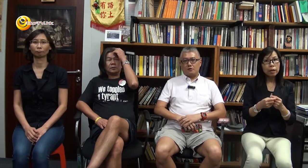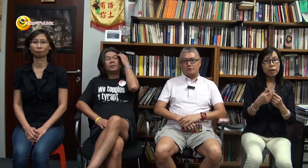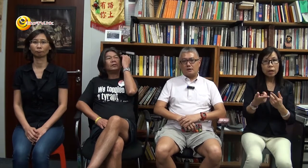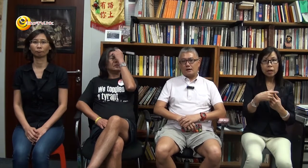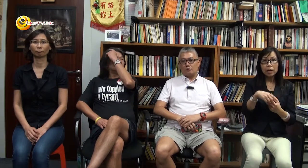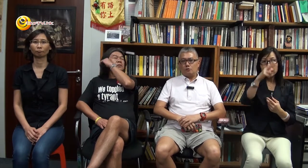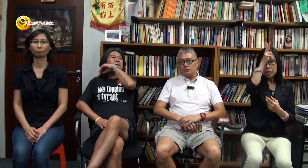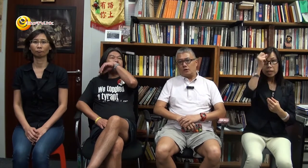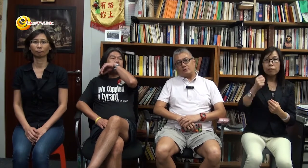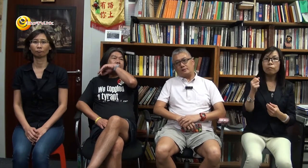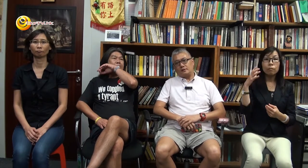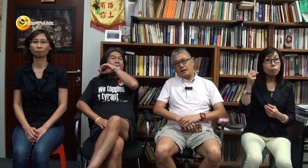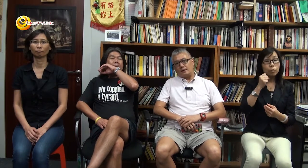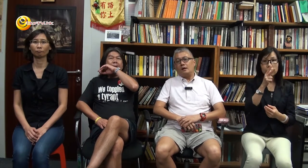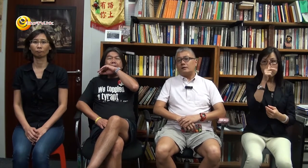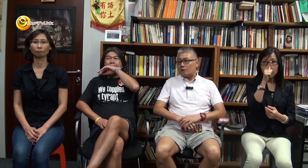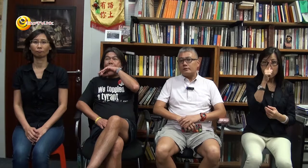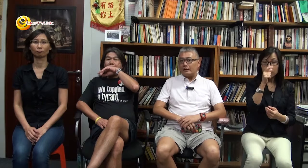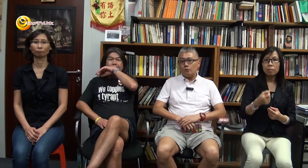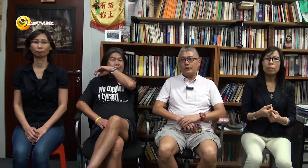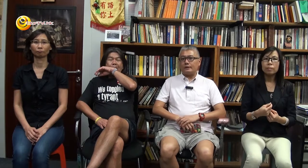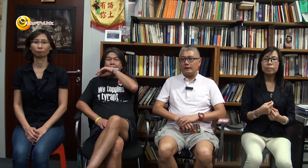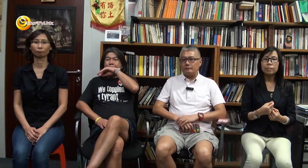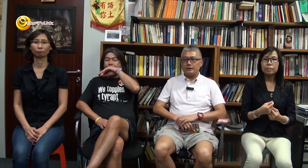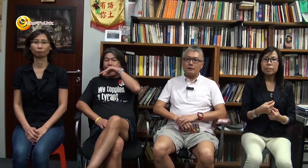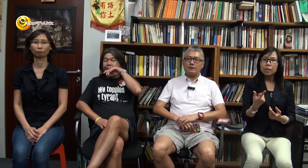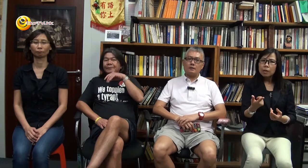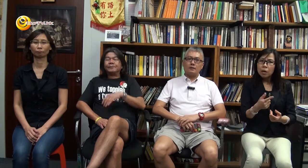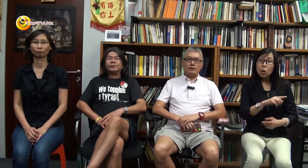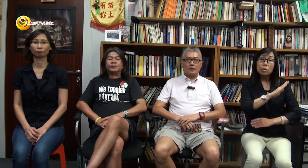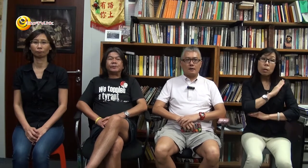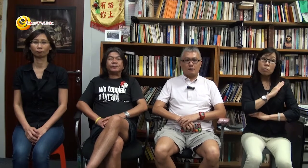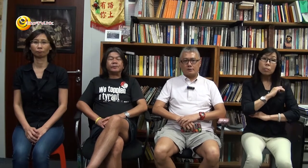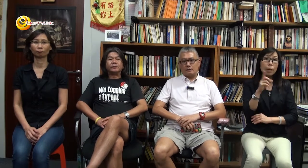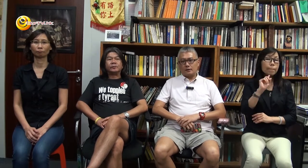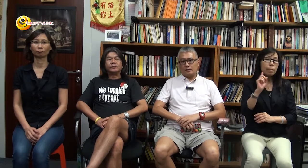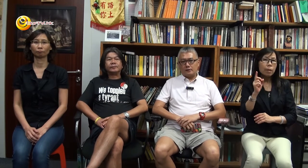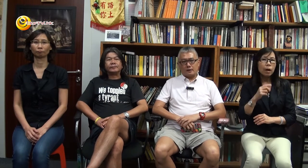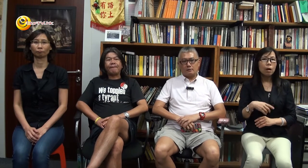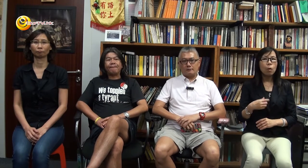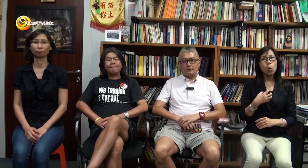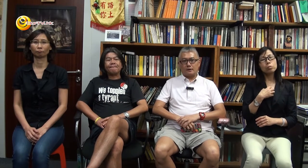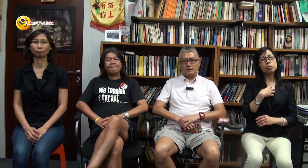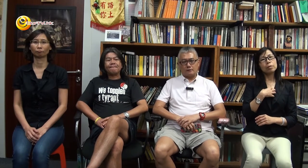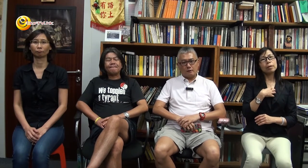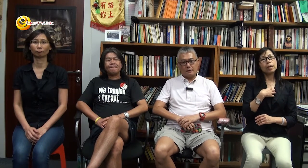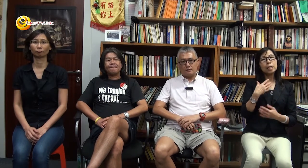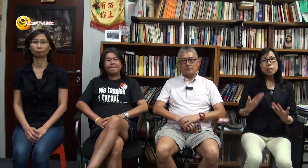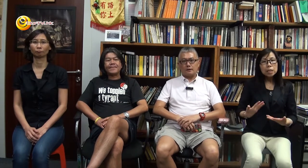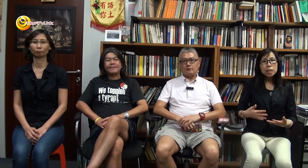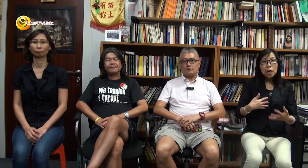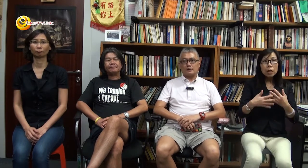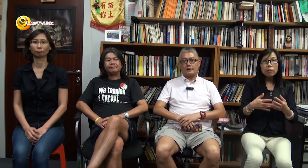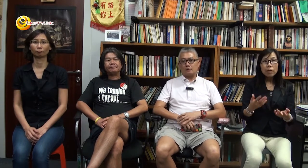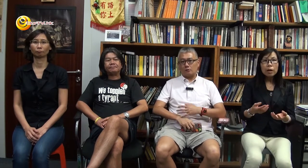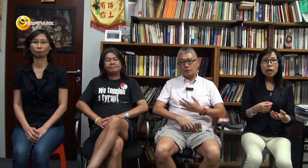政权之下嘅官场生态究竟会系点咧？我成日覺得咧，而家個情況就係日日都有花生